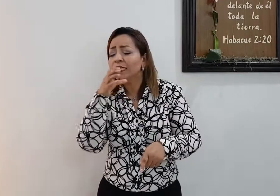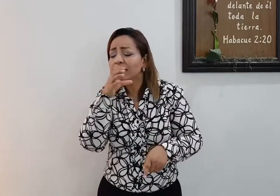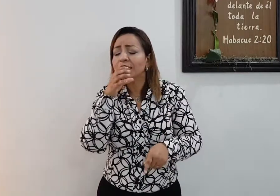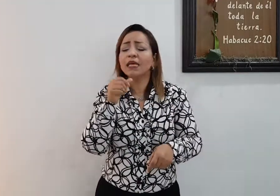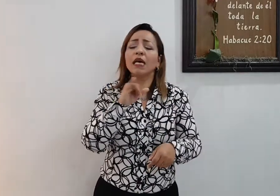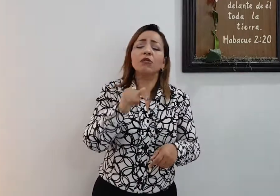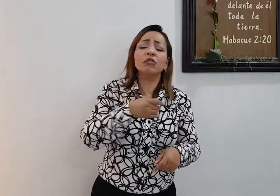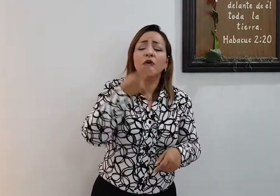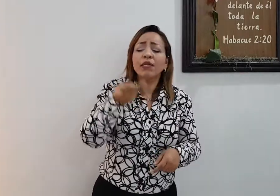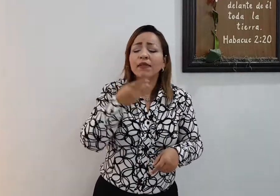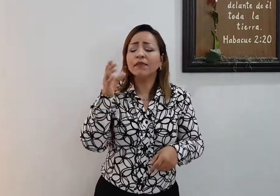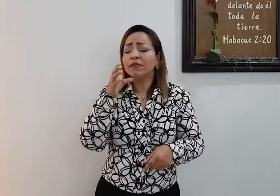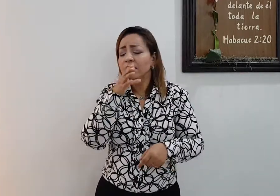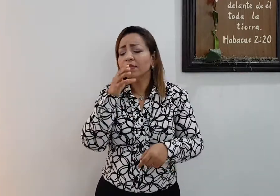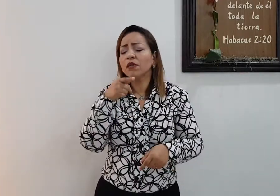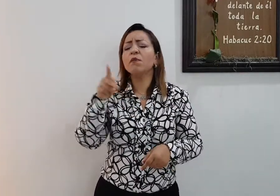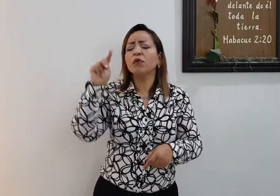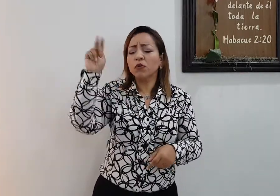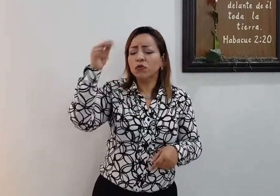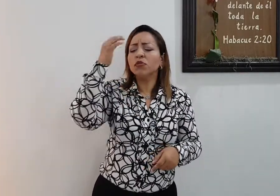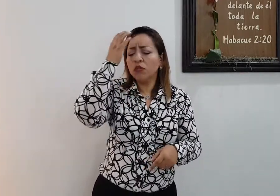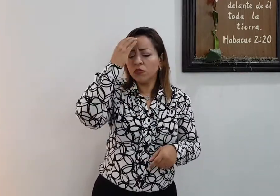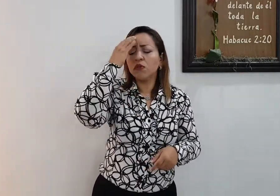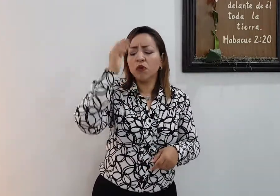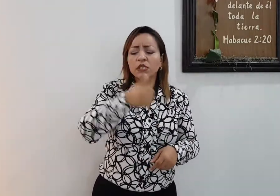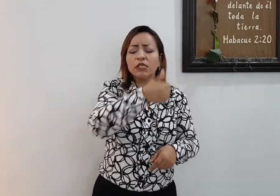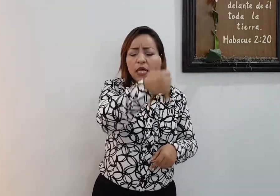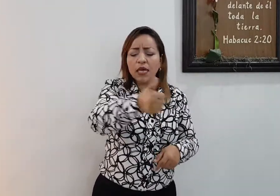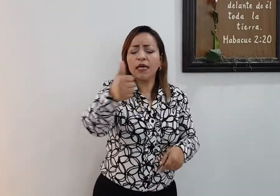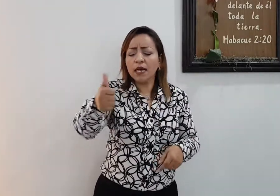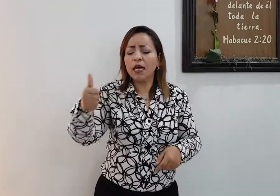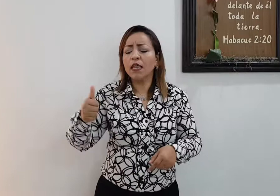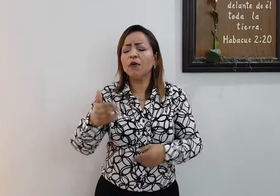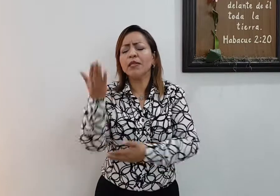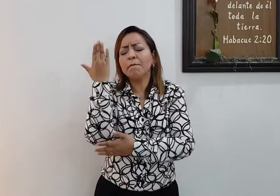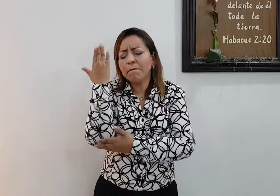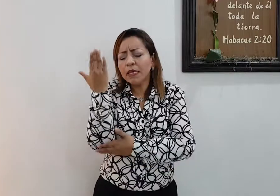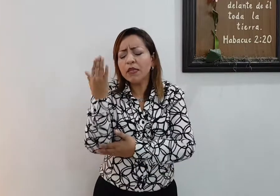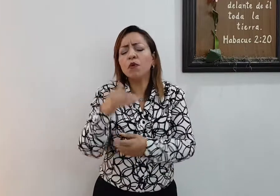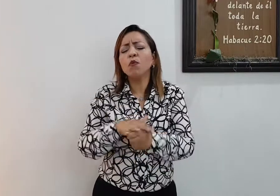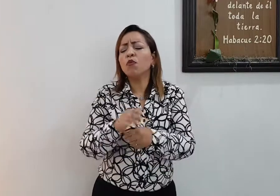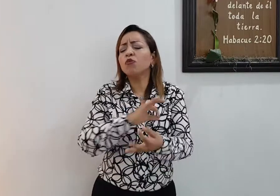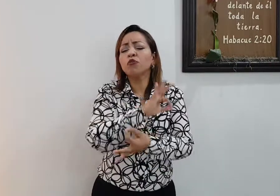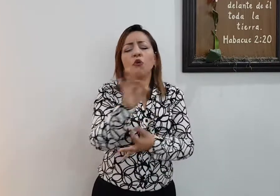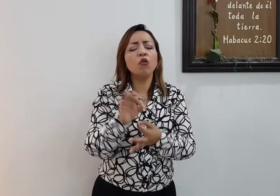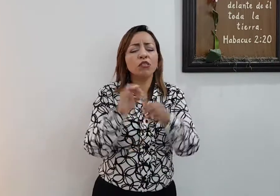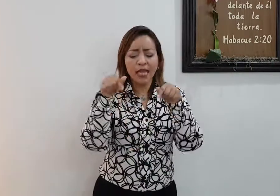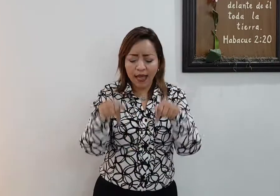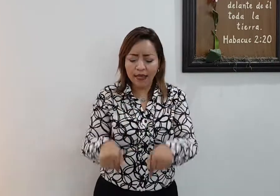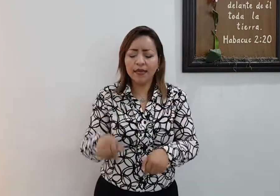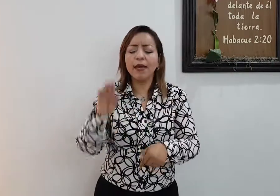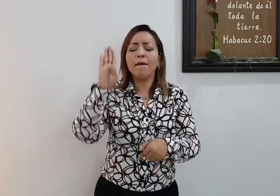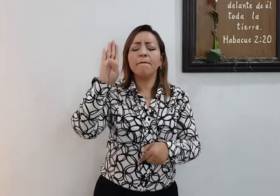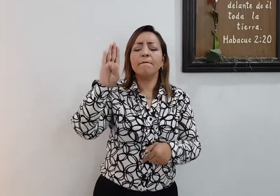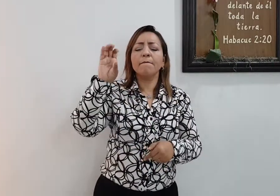oración. Pero yo hoy quiero pedirte por cada uno, Señor, de los que estamos aquí, que podamos hoy